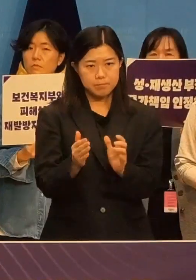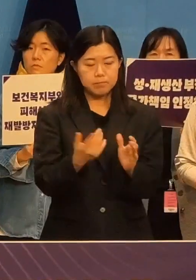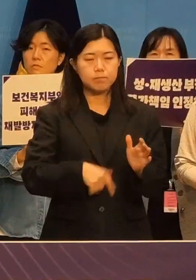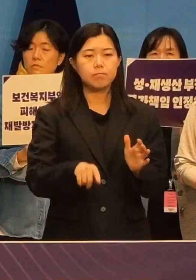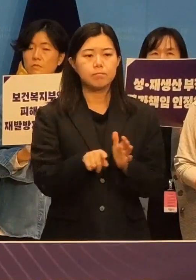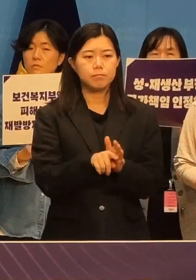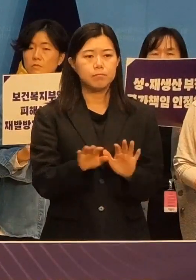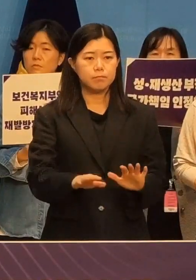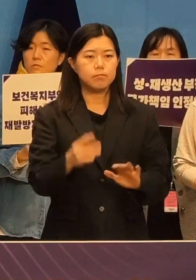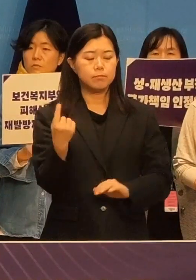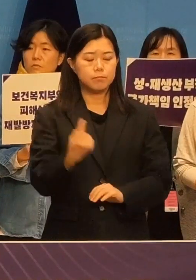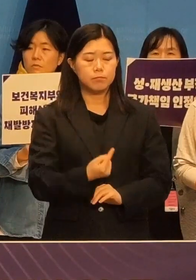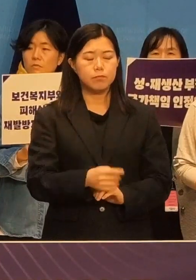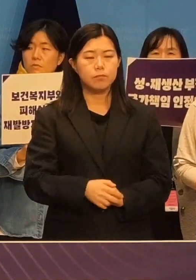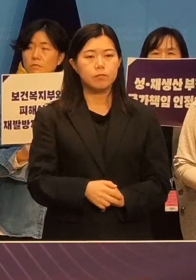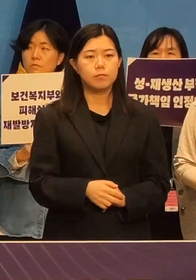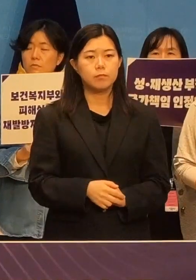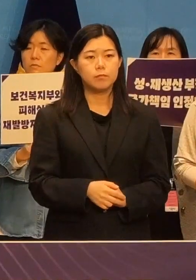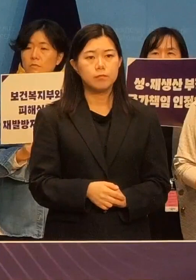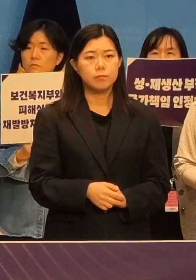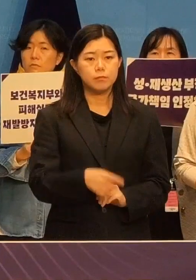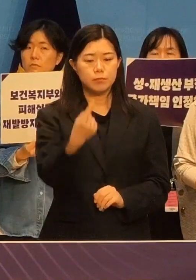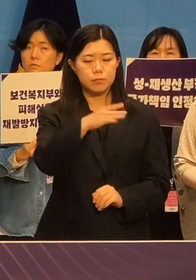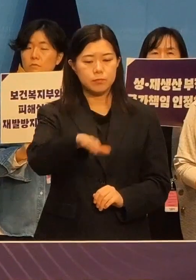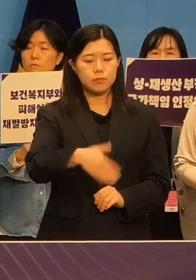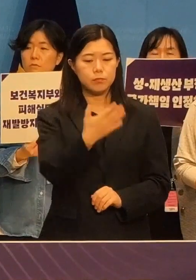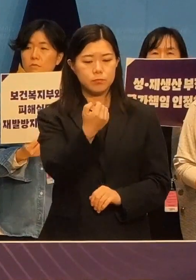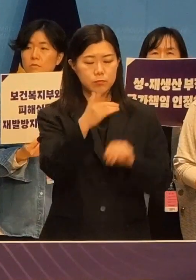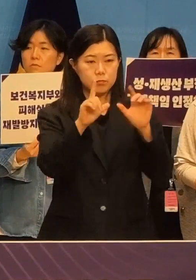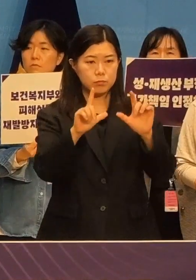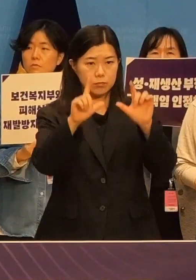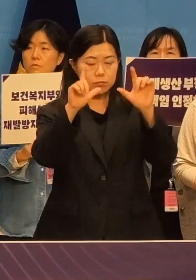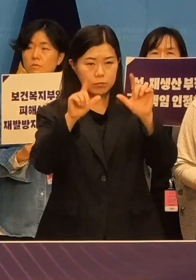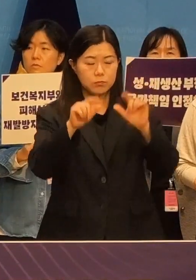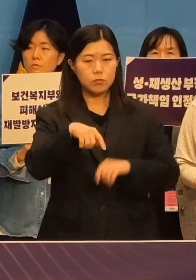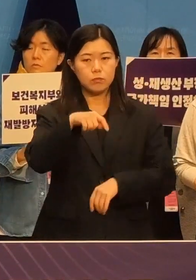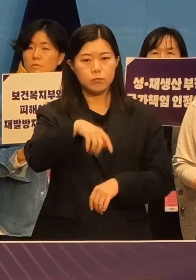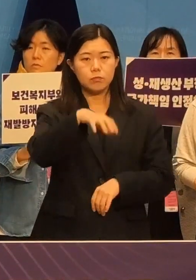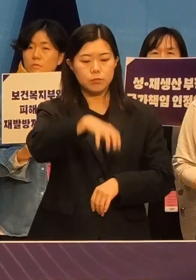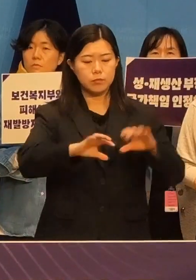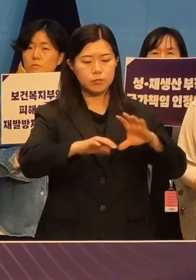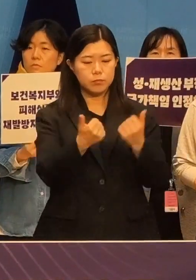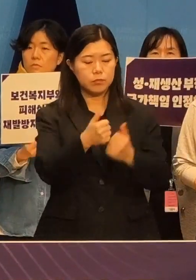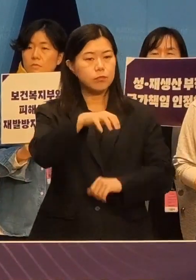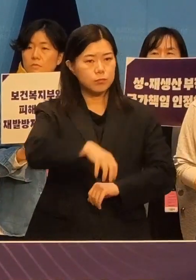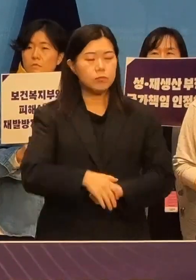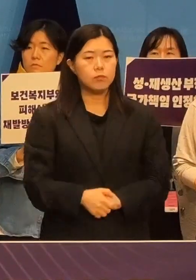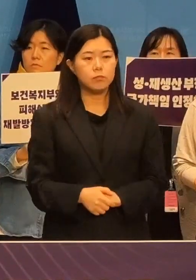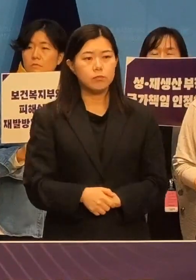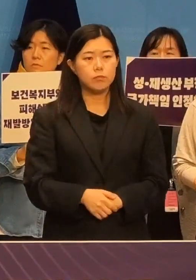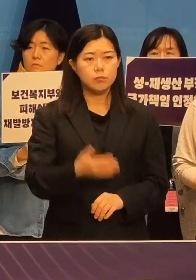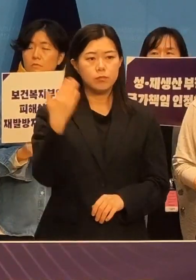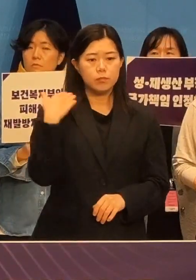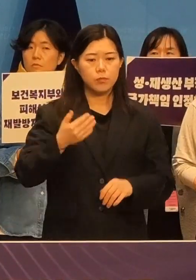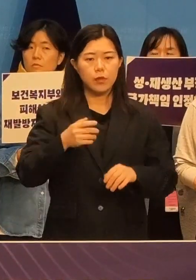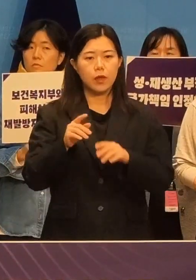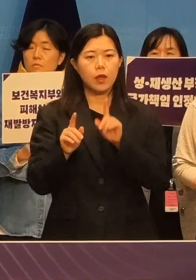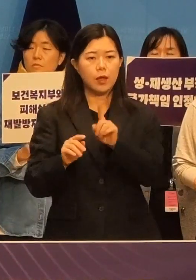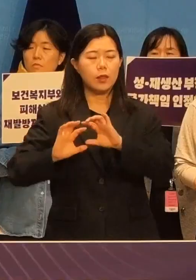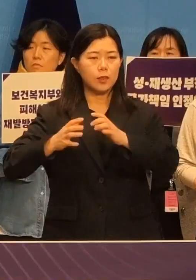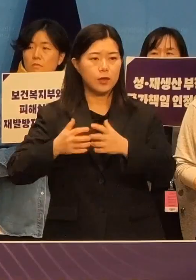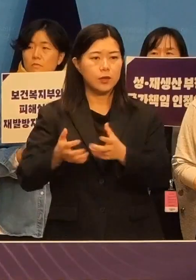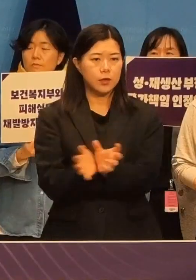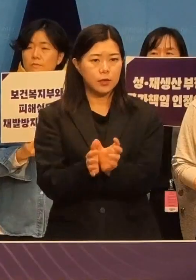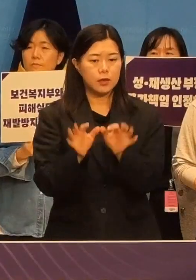이 자리에 섰습니다. 1999년 이곳 국회에서 당시 한나라당 김홍신